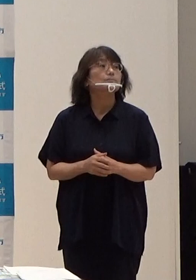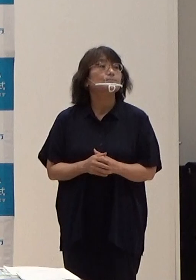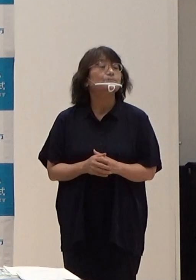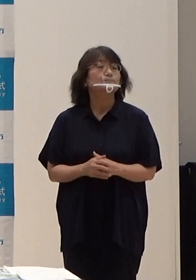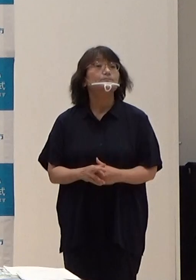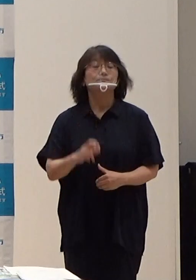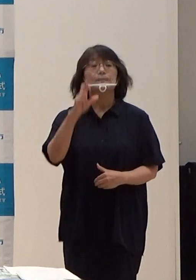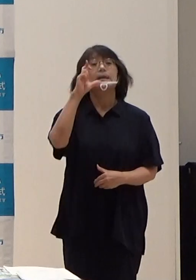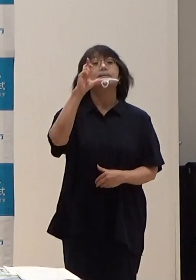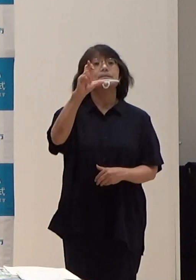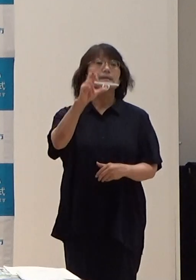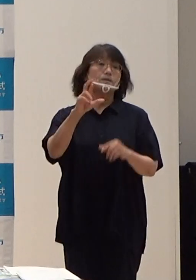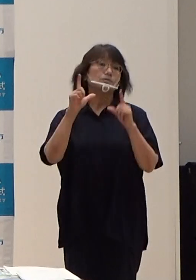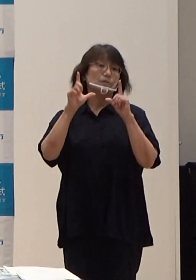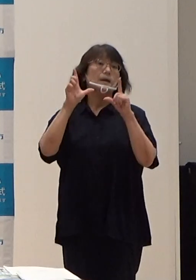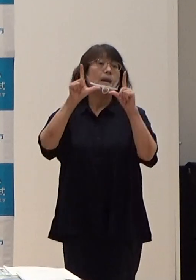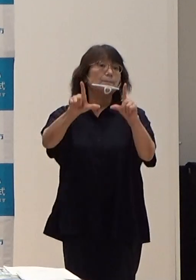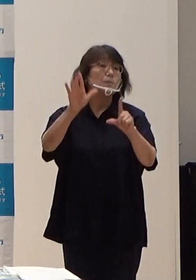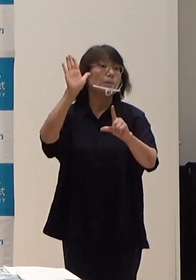会見するそうですけれども、